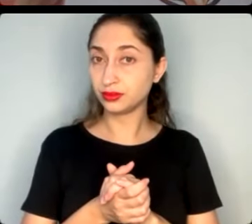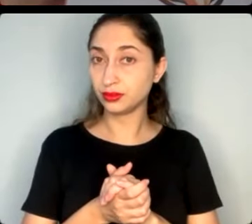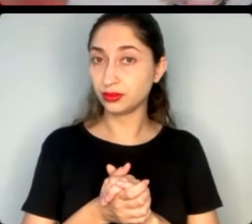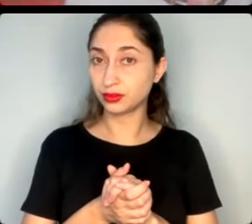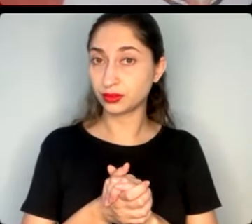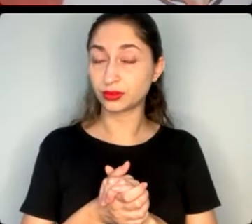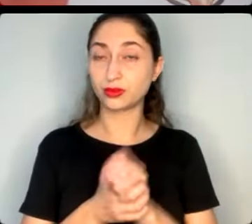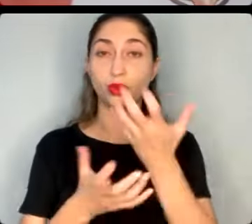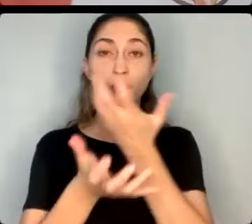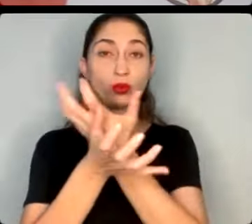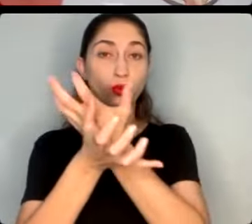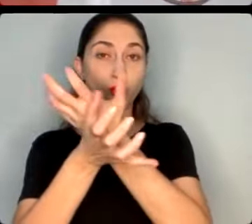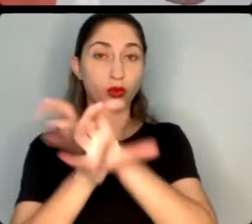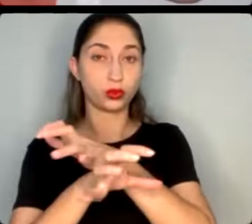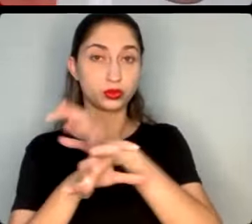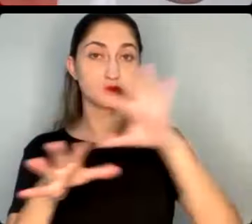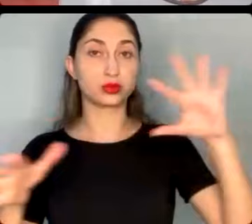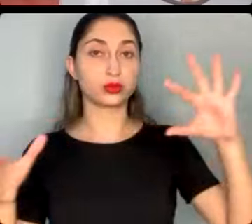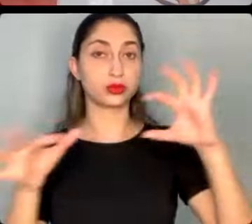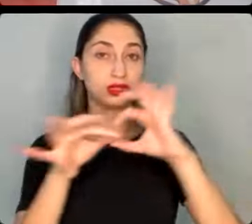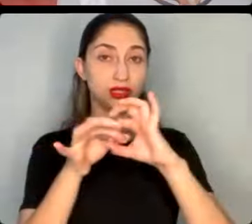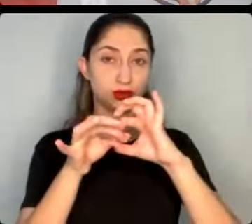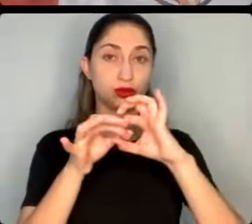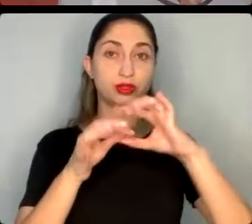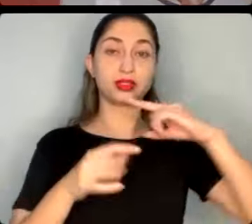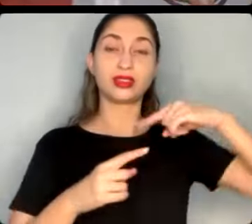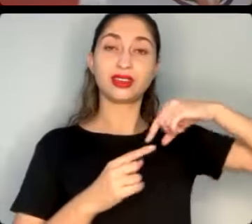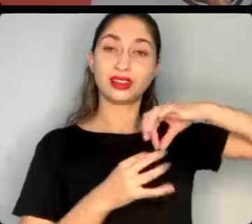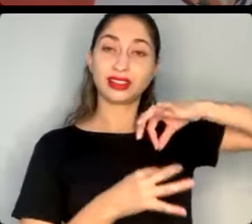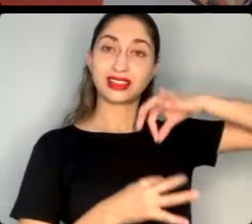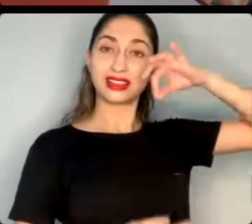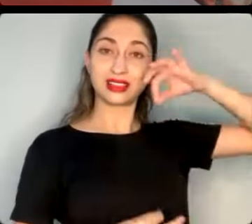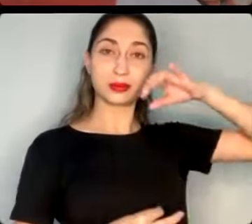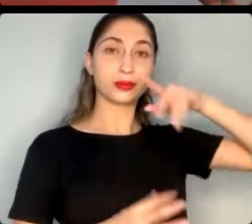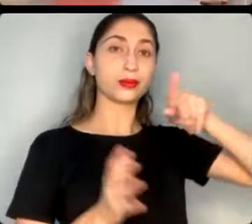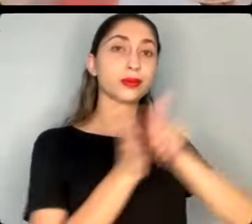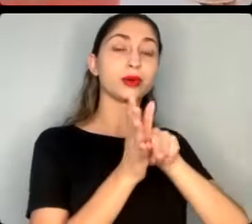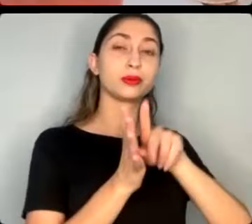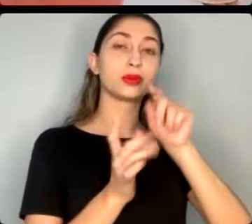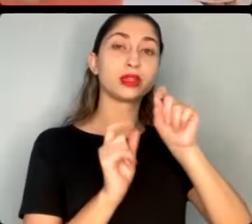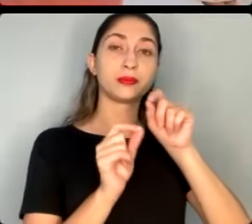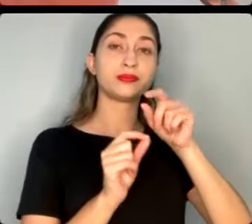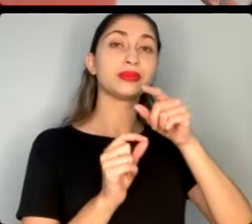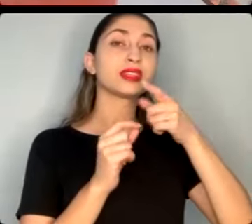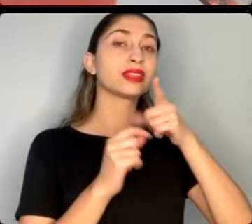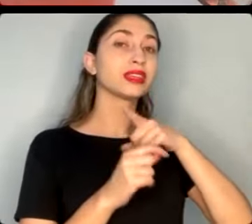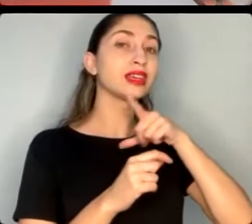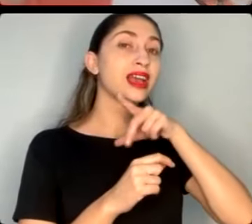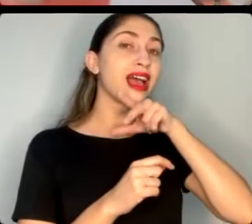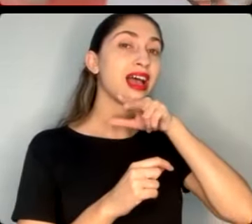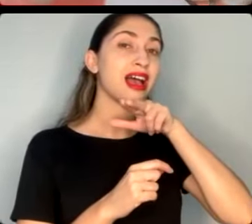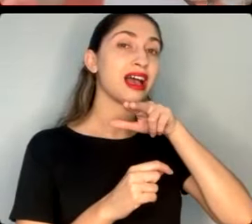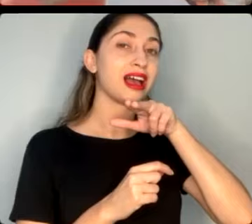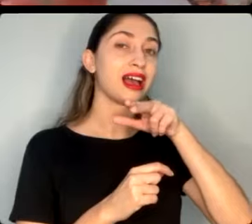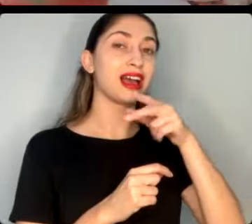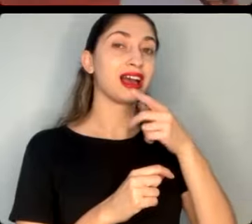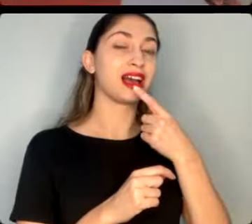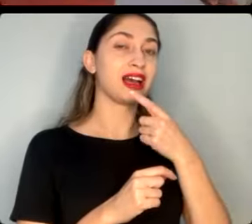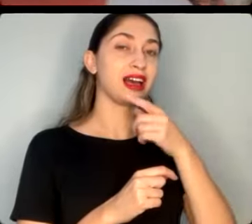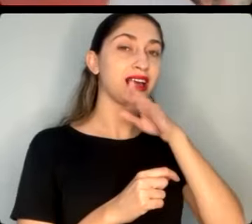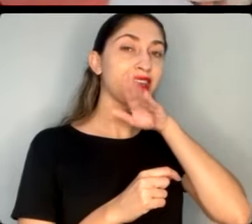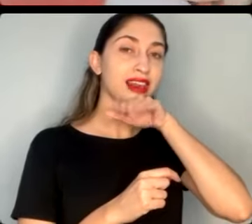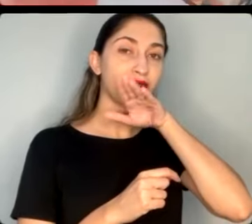ocioide conectado com o último terço da sua língua, que a língua é o ápice, a parte, o